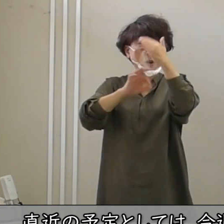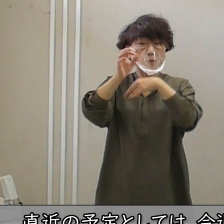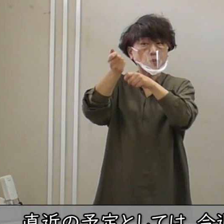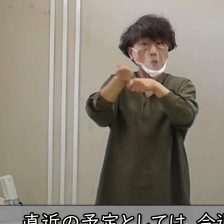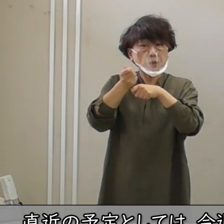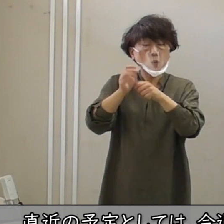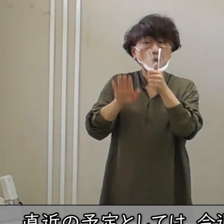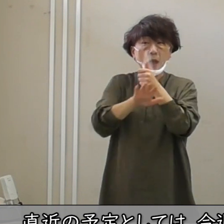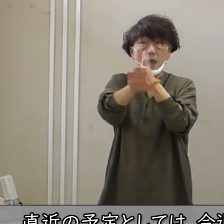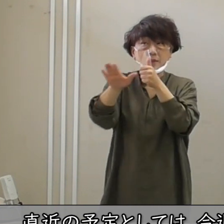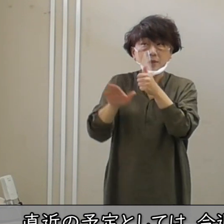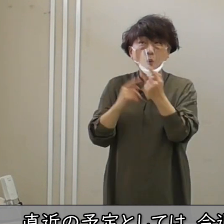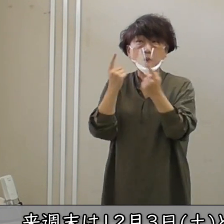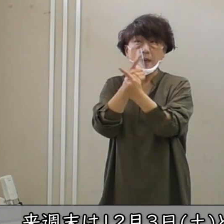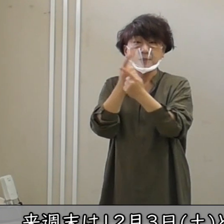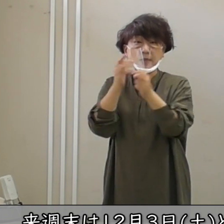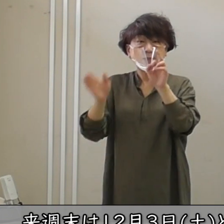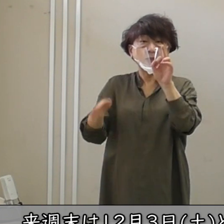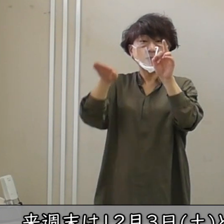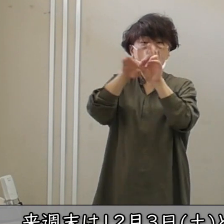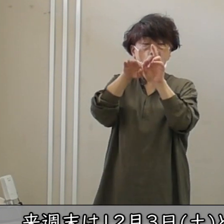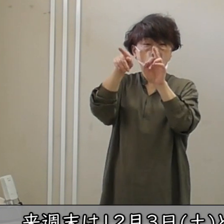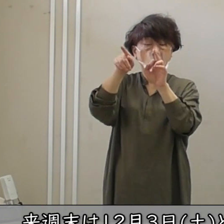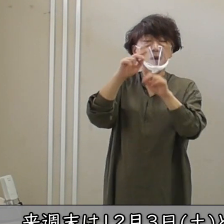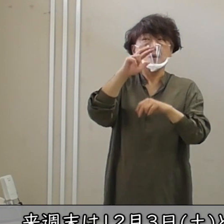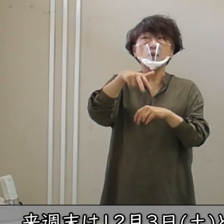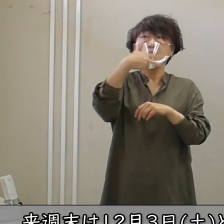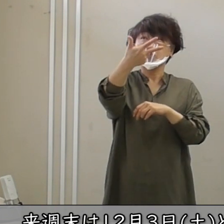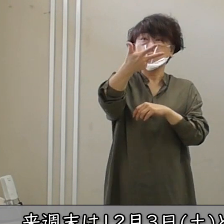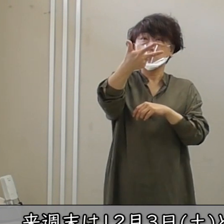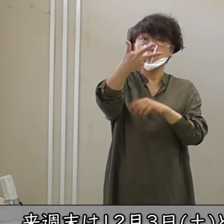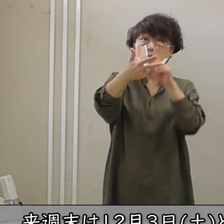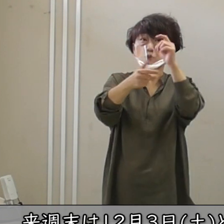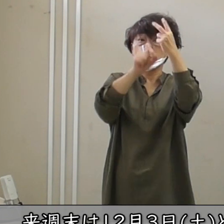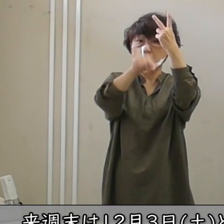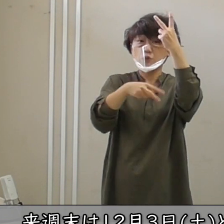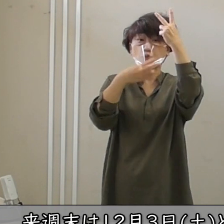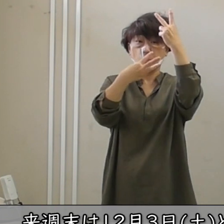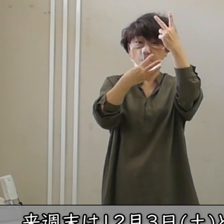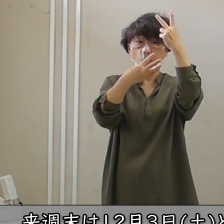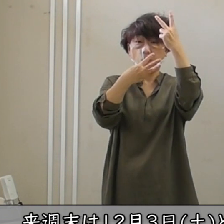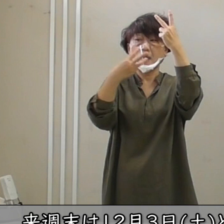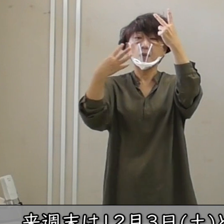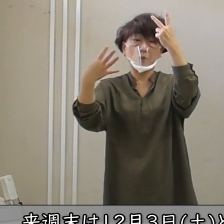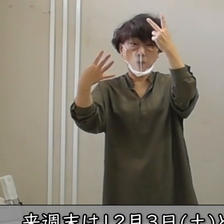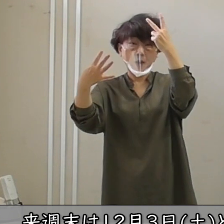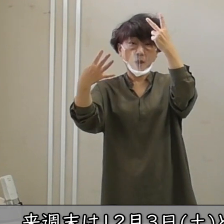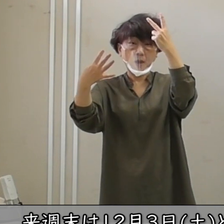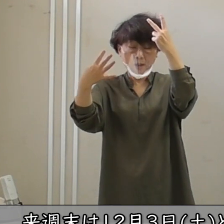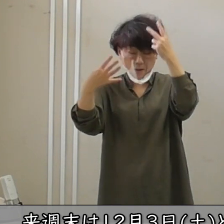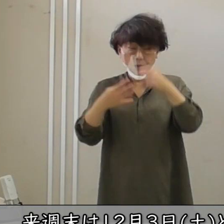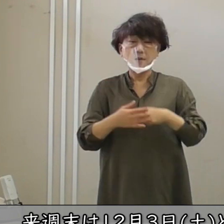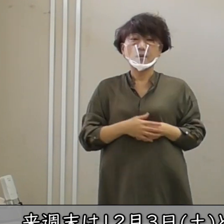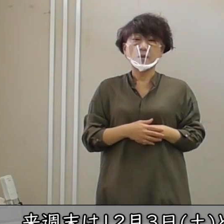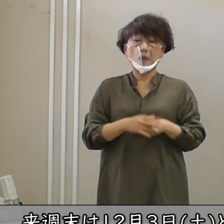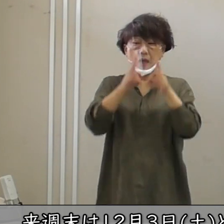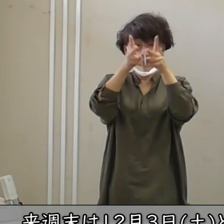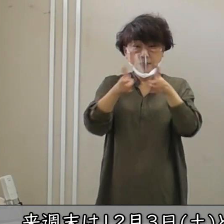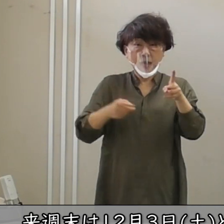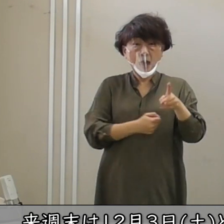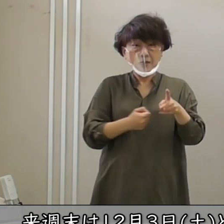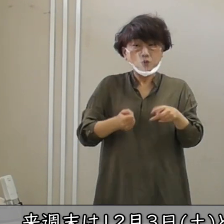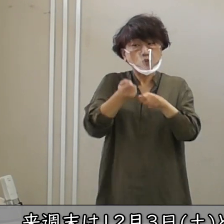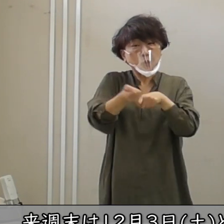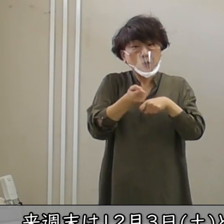村環境改善センター、来週末は12月3日土曜日と4日の2日間、北会津